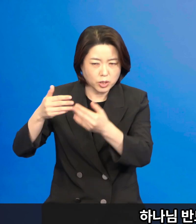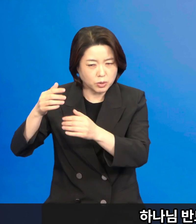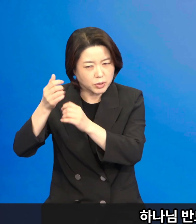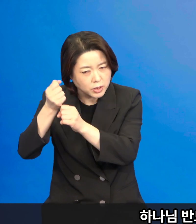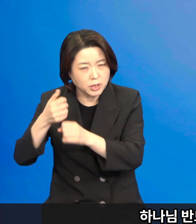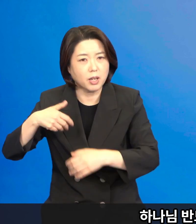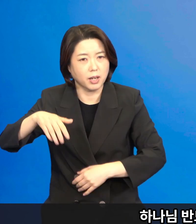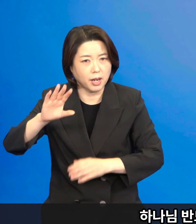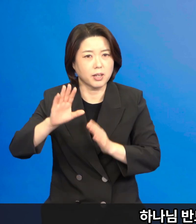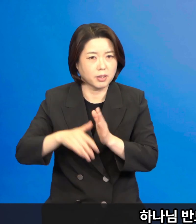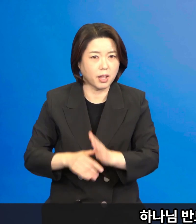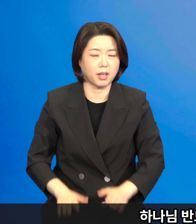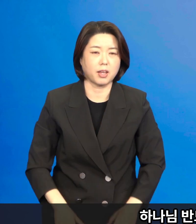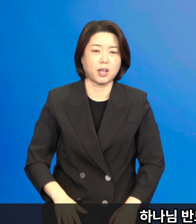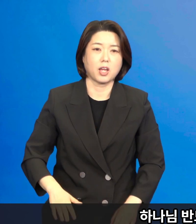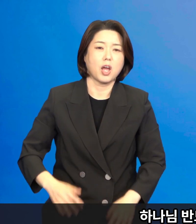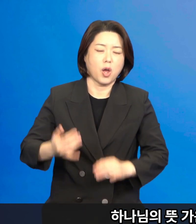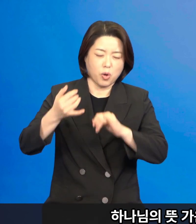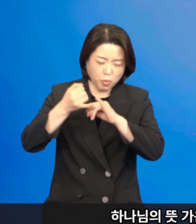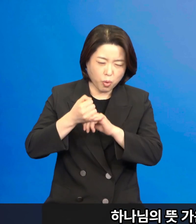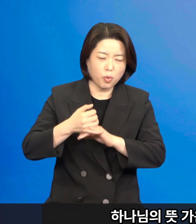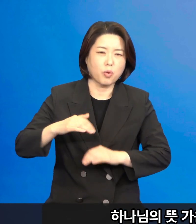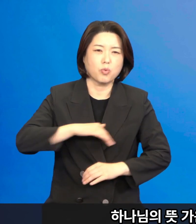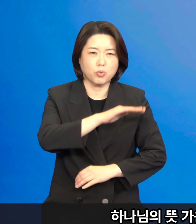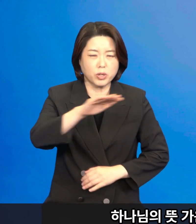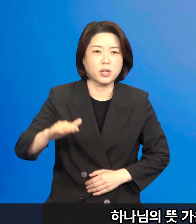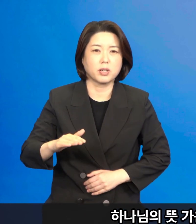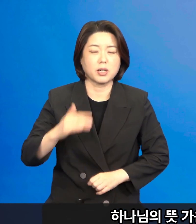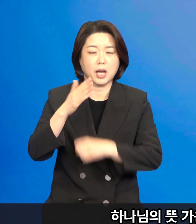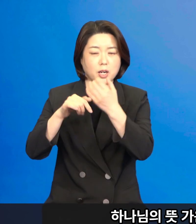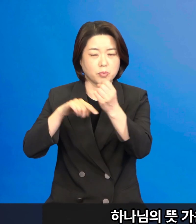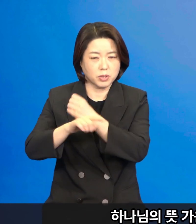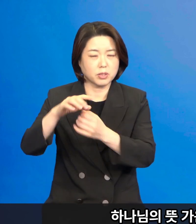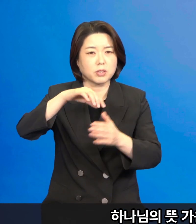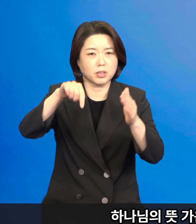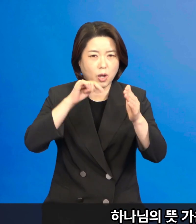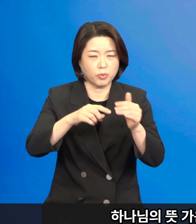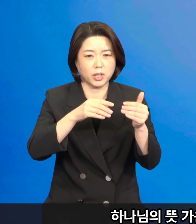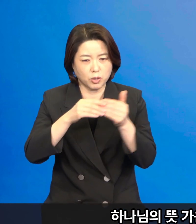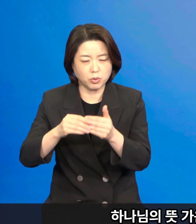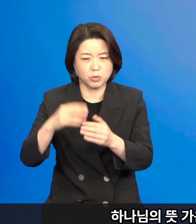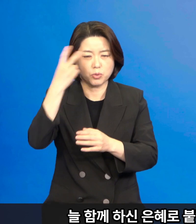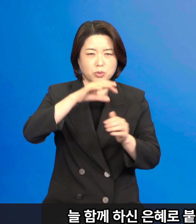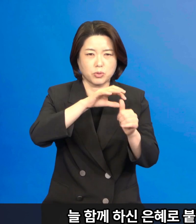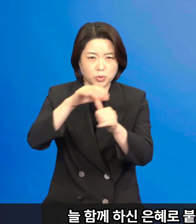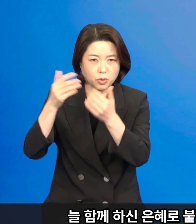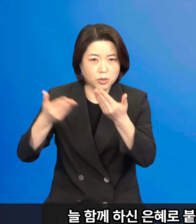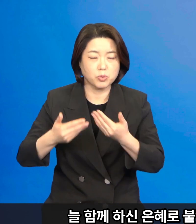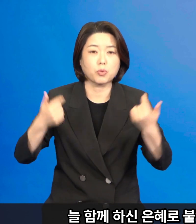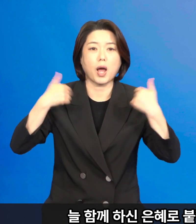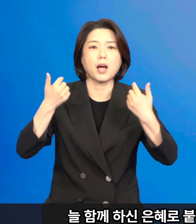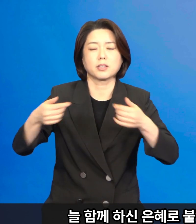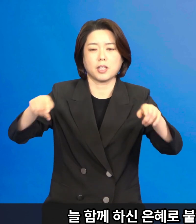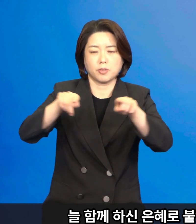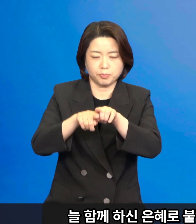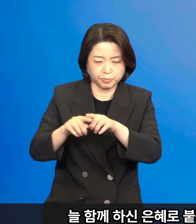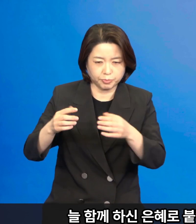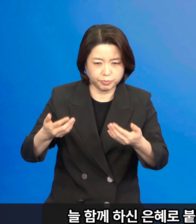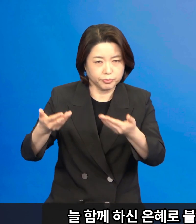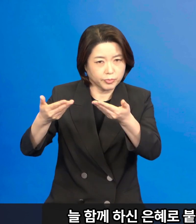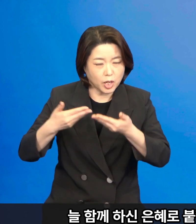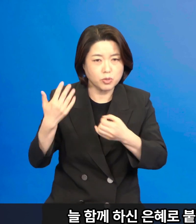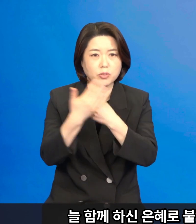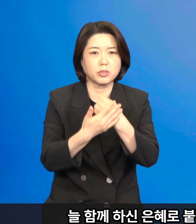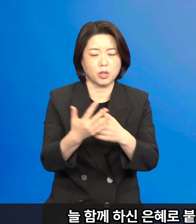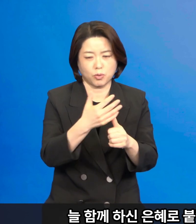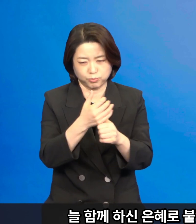하나님은 반드시 저와 여러분들을 하나님의 뜻 가운데 인도하시고 지키시고 늘 함께 하시는 은혜로 붙잡아